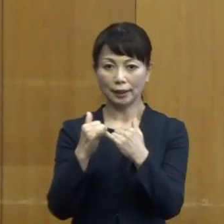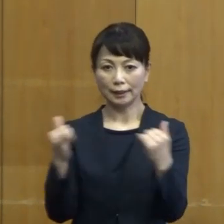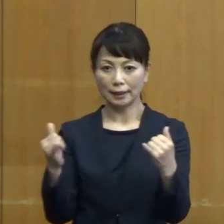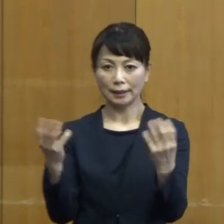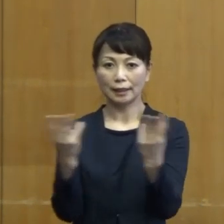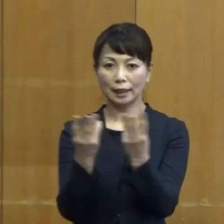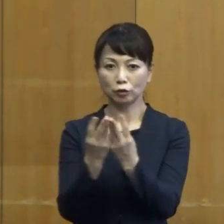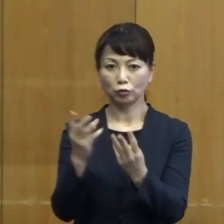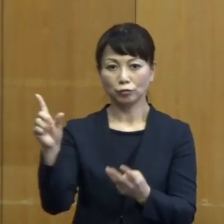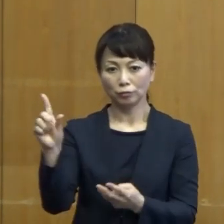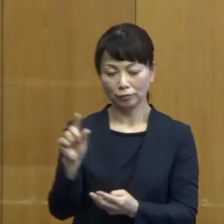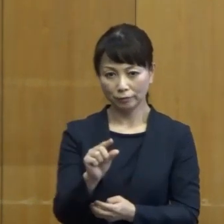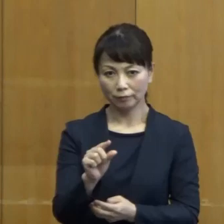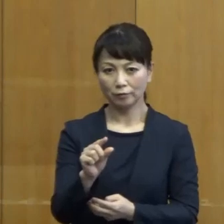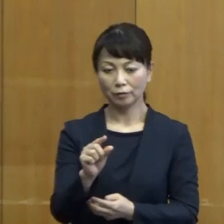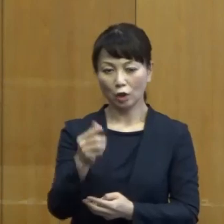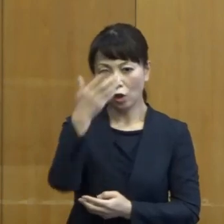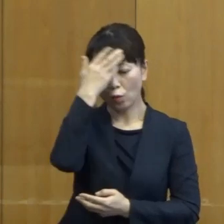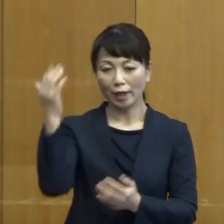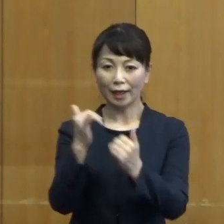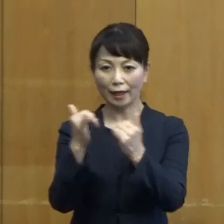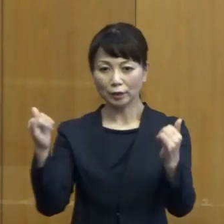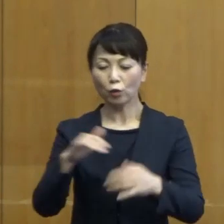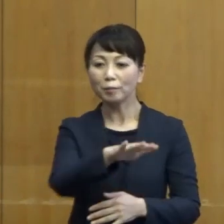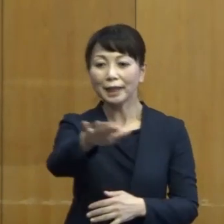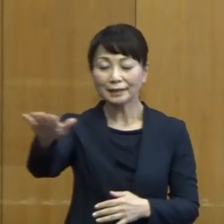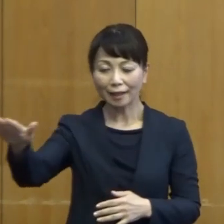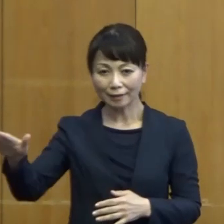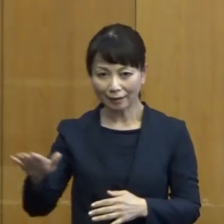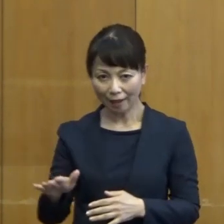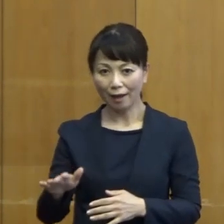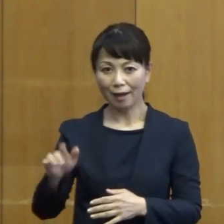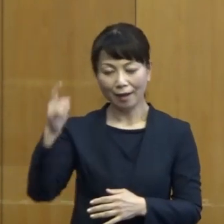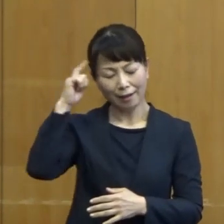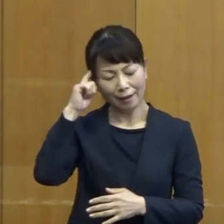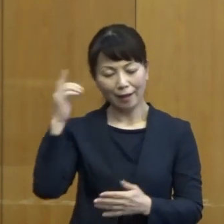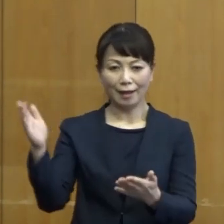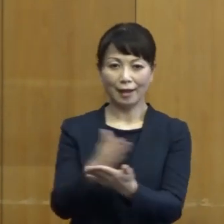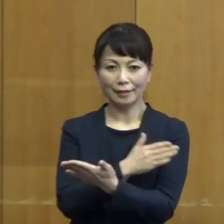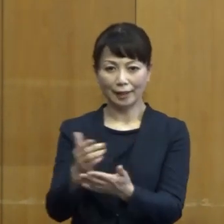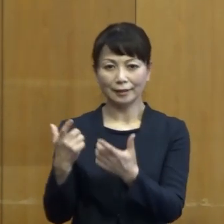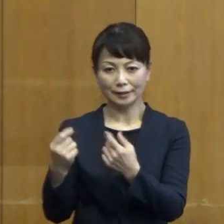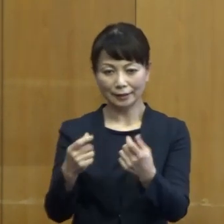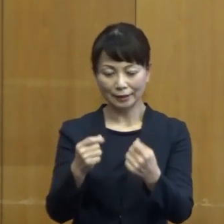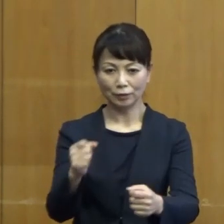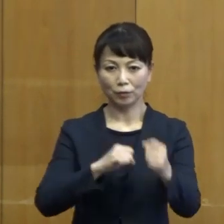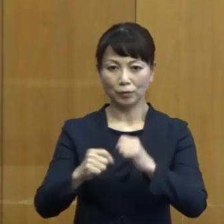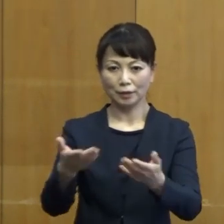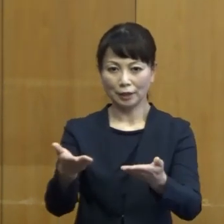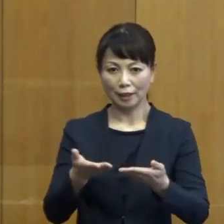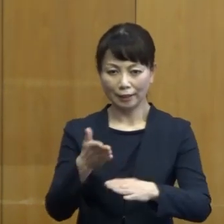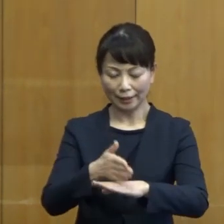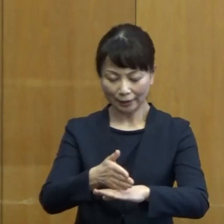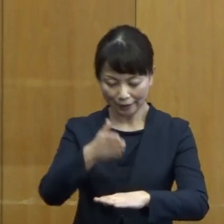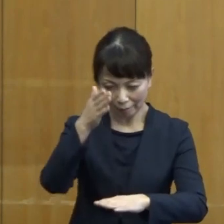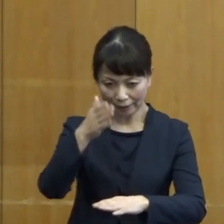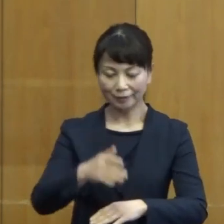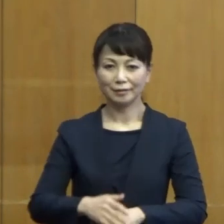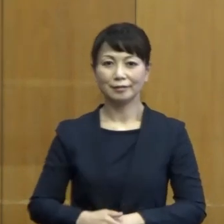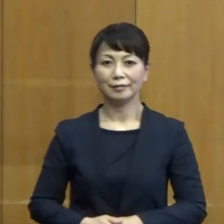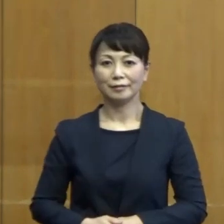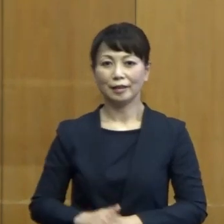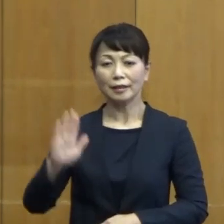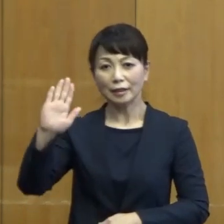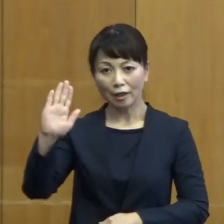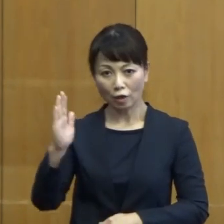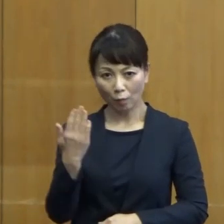少しており、若い世代の皆さんが節度を持って行動していただいたものと感謝しています。し